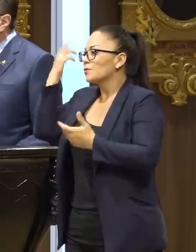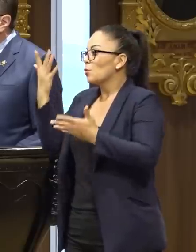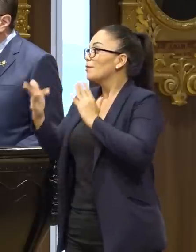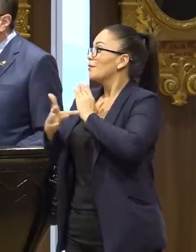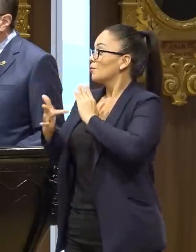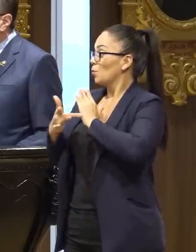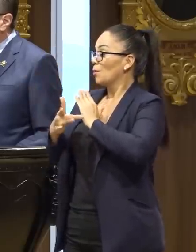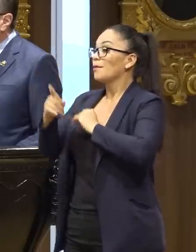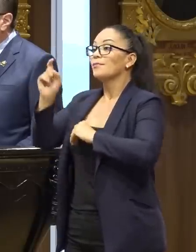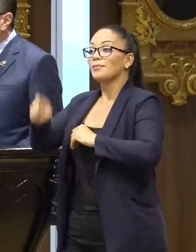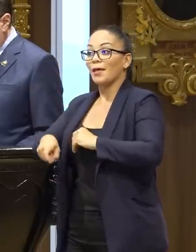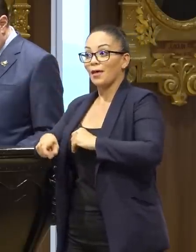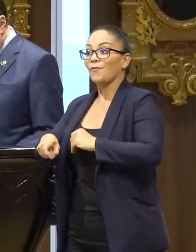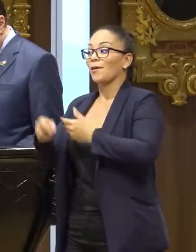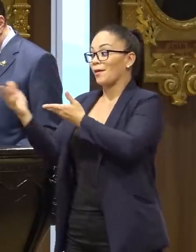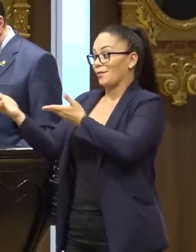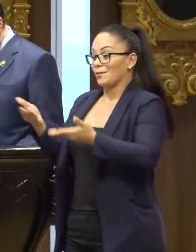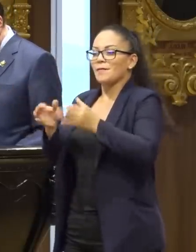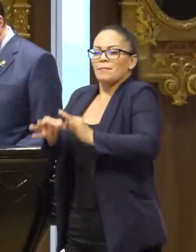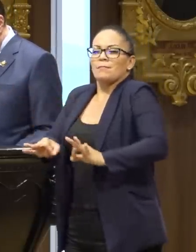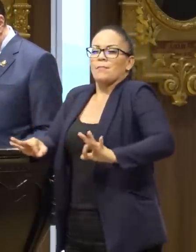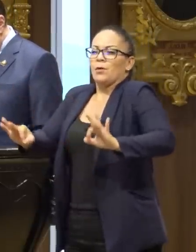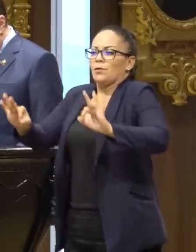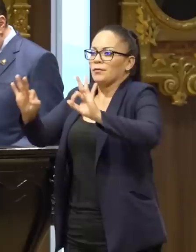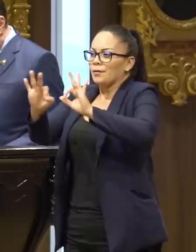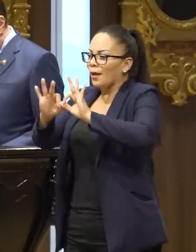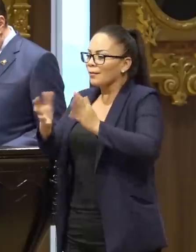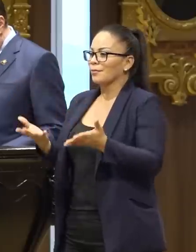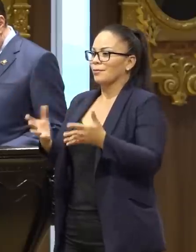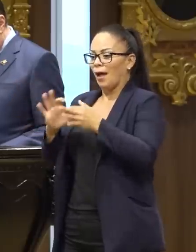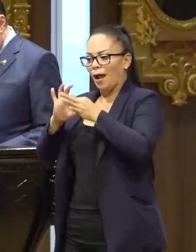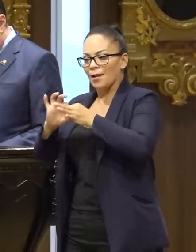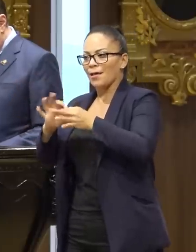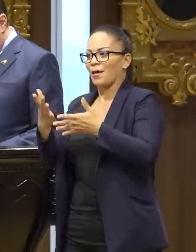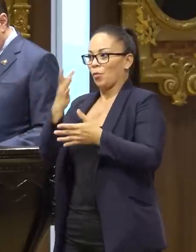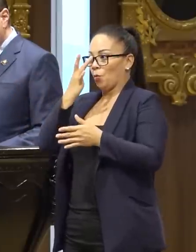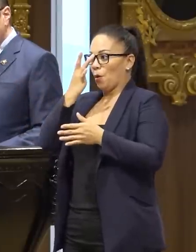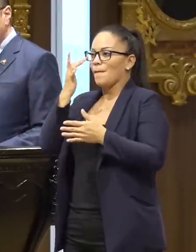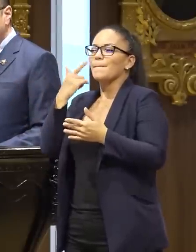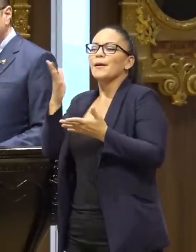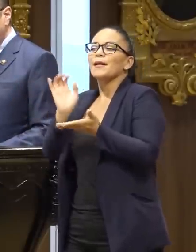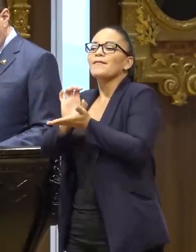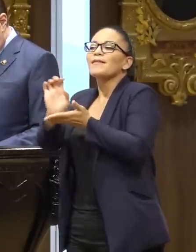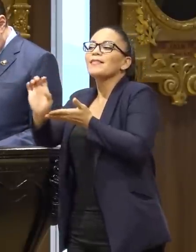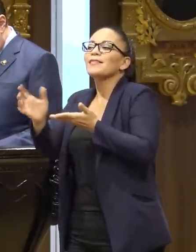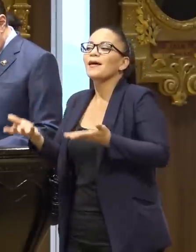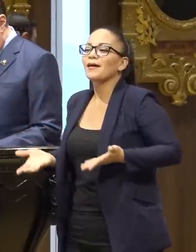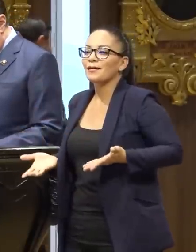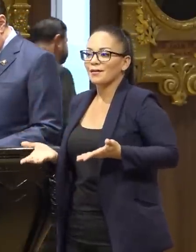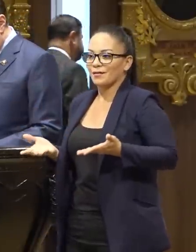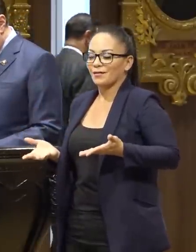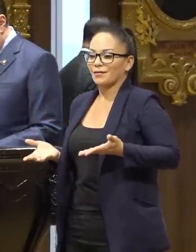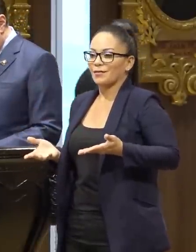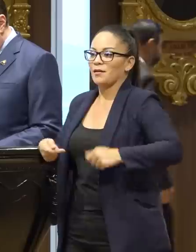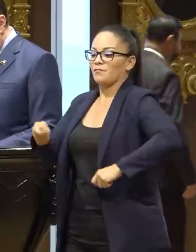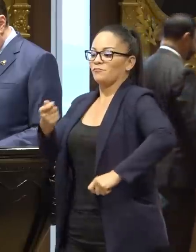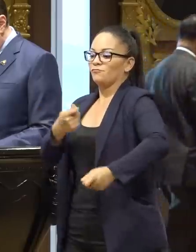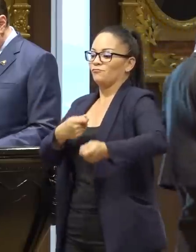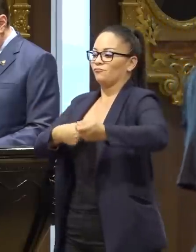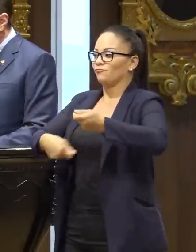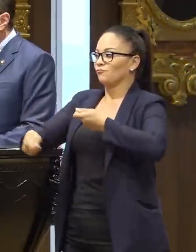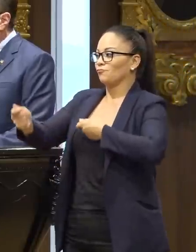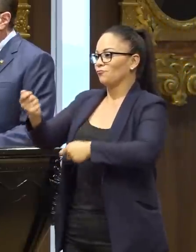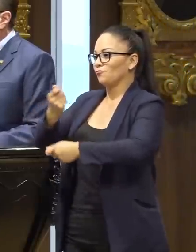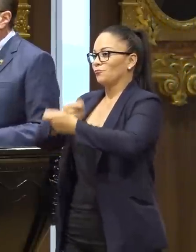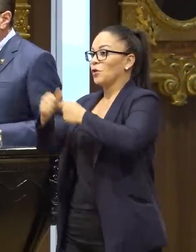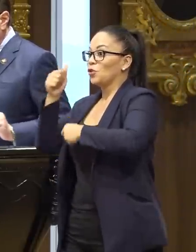debe ser un aliado imprescindible para evitar que los tentáculos del tráfico ilícito de drogas